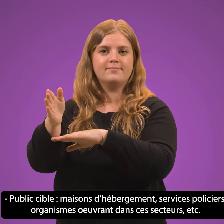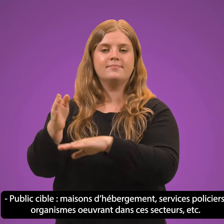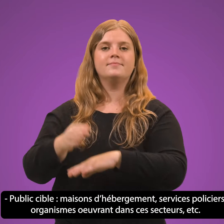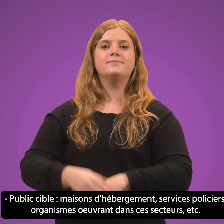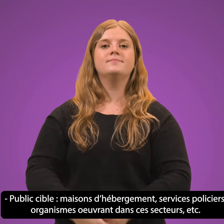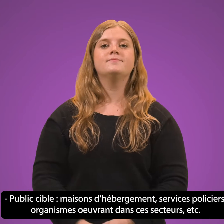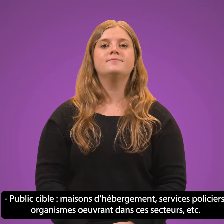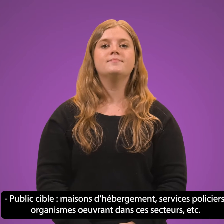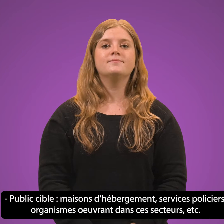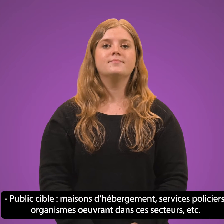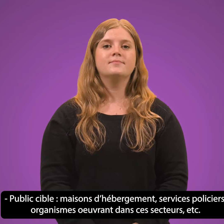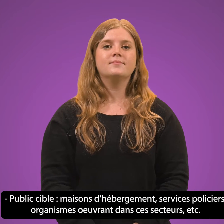terra